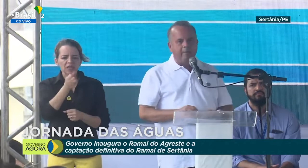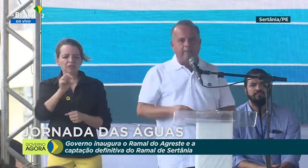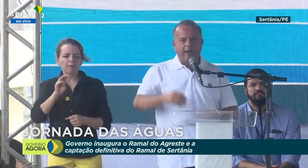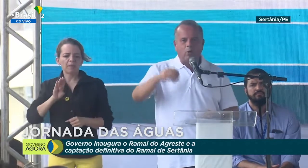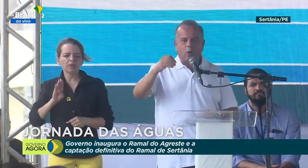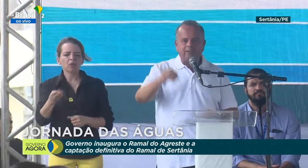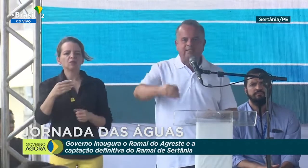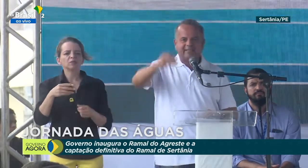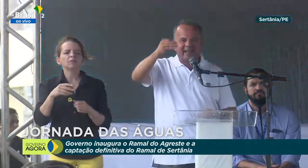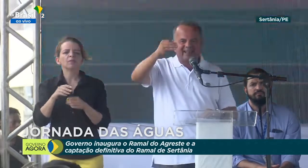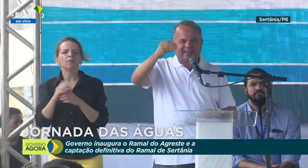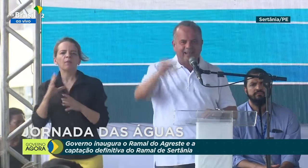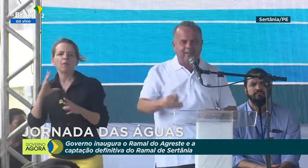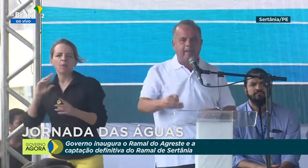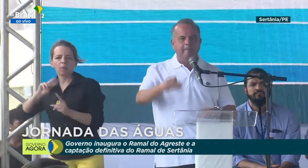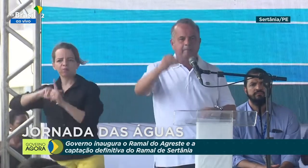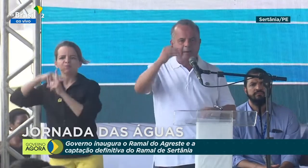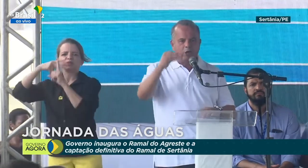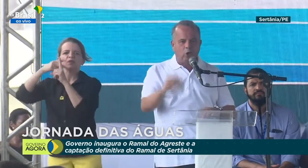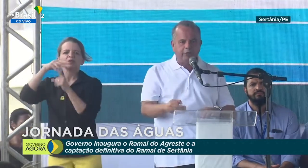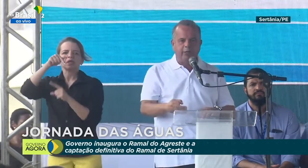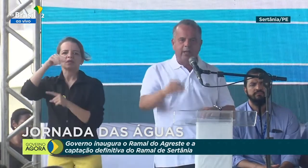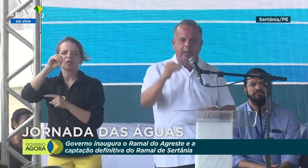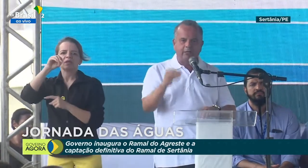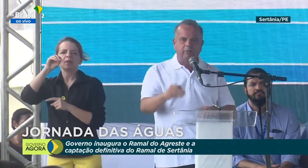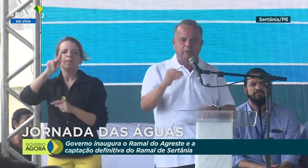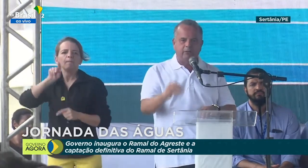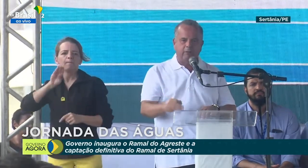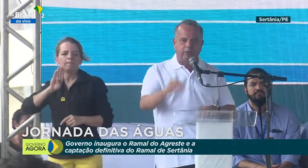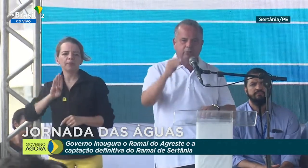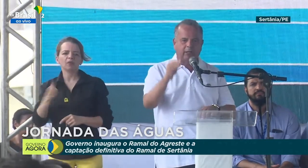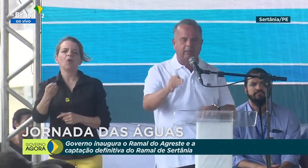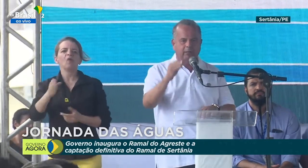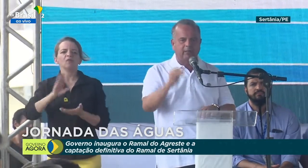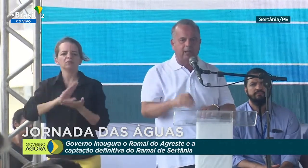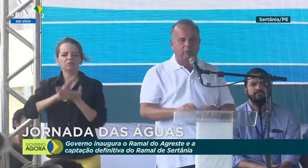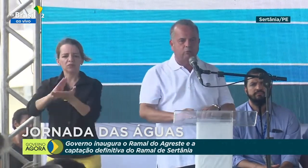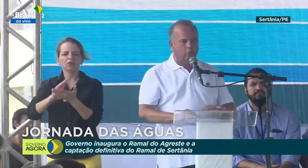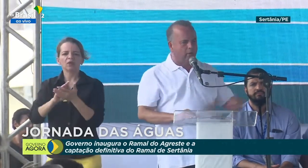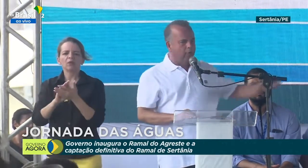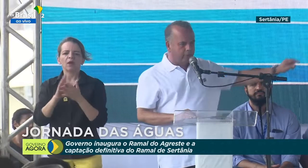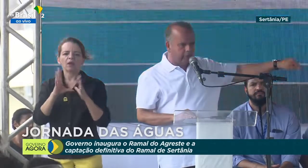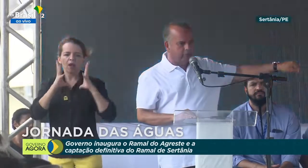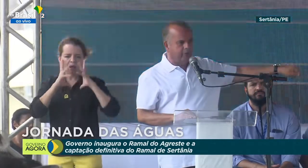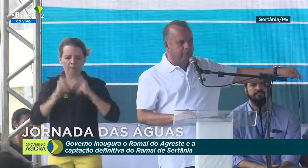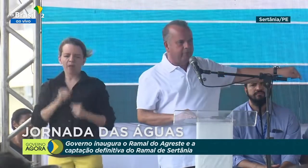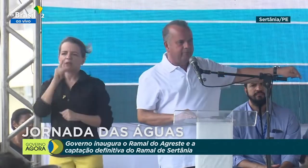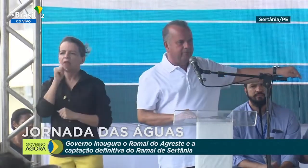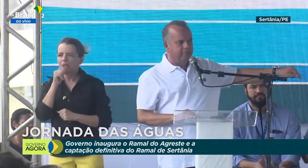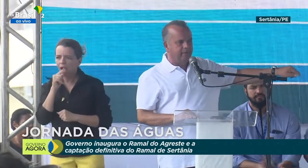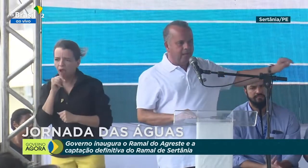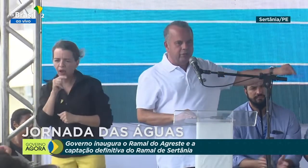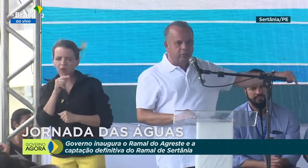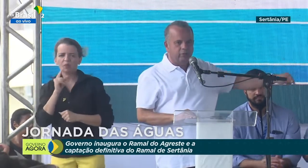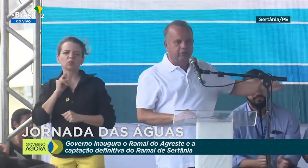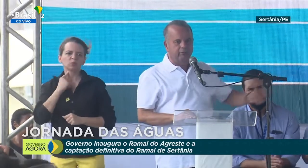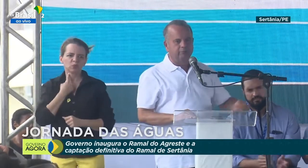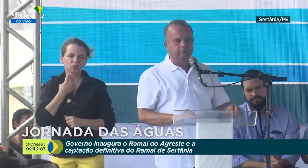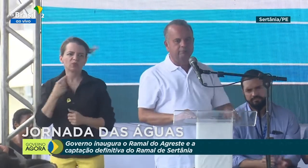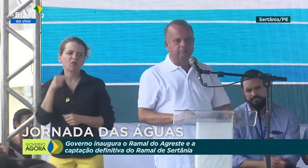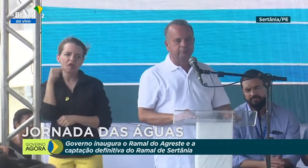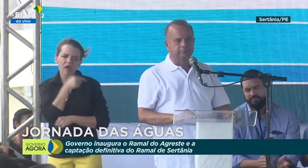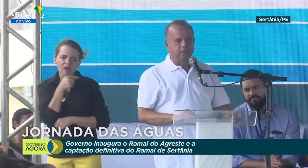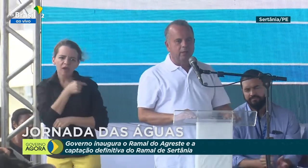bilhões para quase 70 bilhões de reais de investimento no tratamento de água e esgoto. Foi este governo. Este